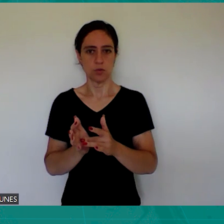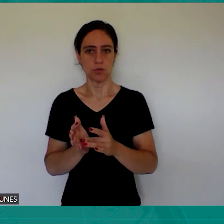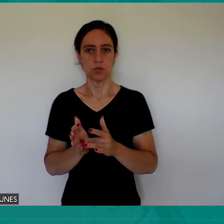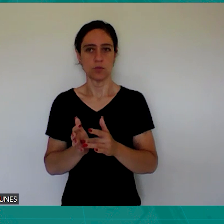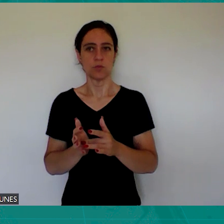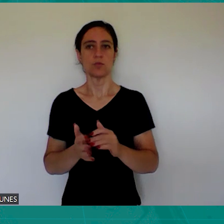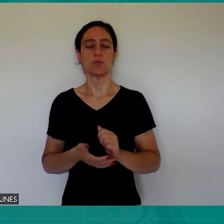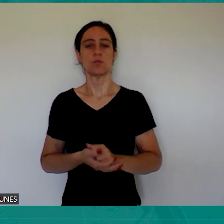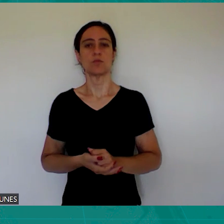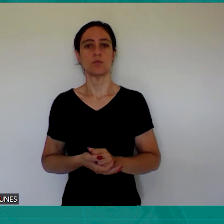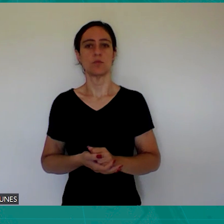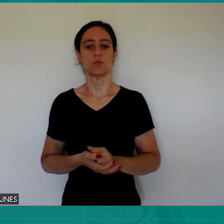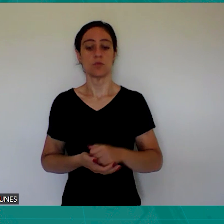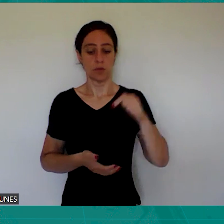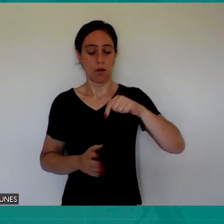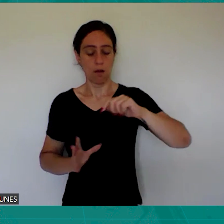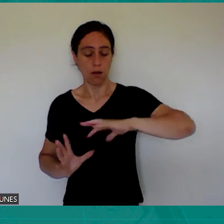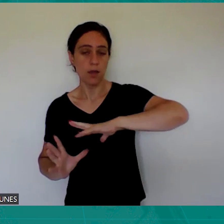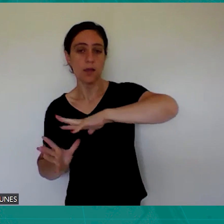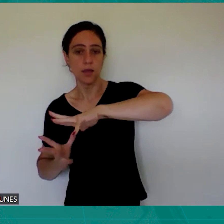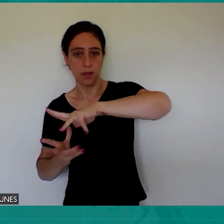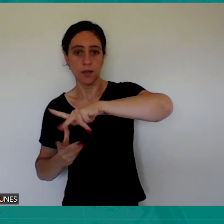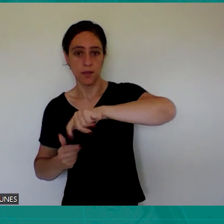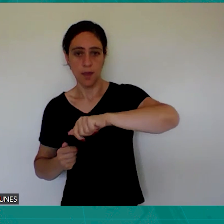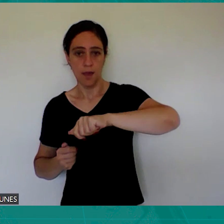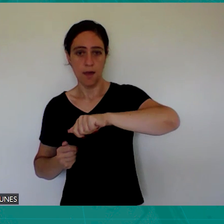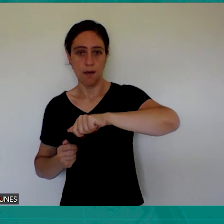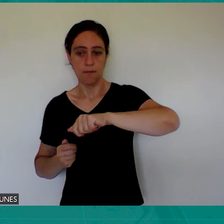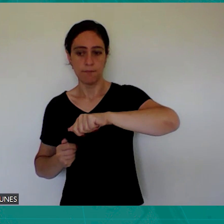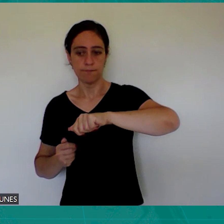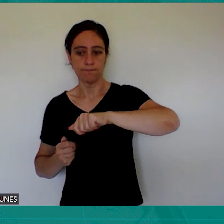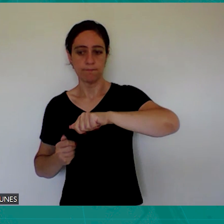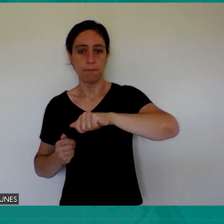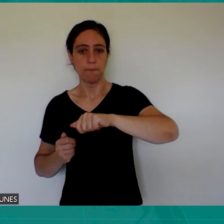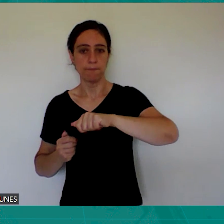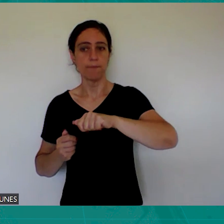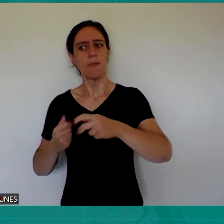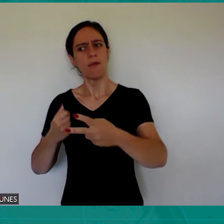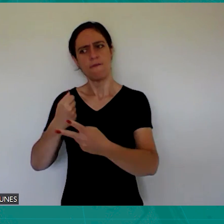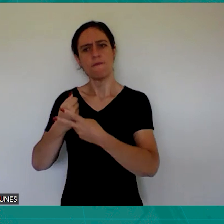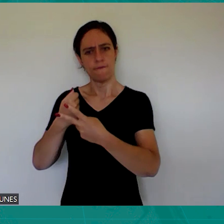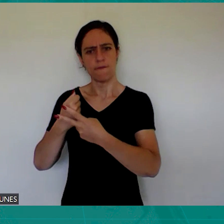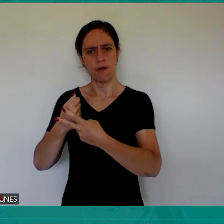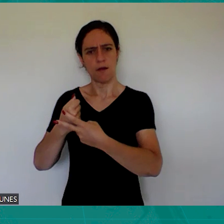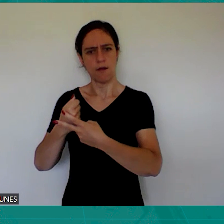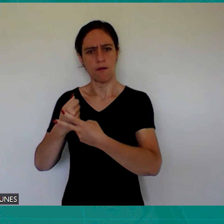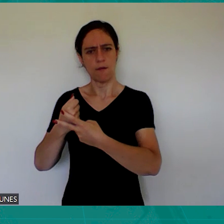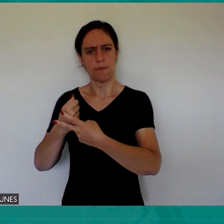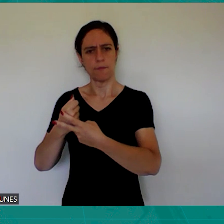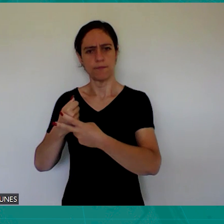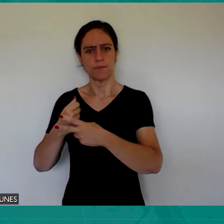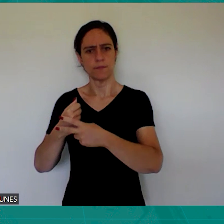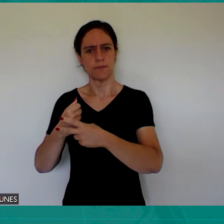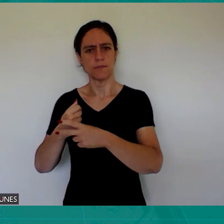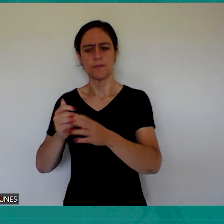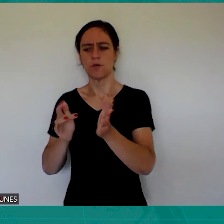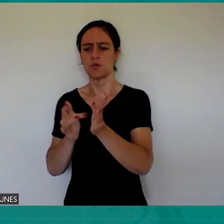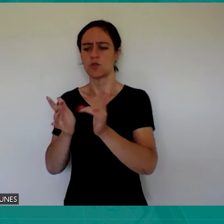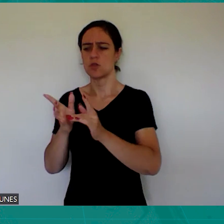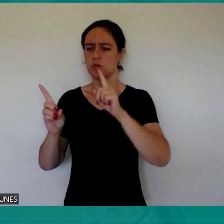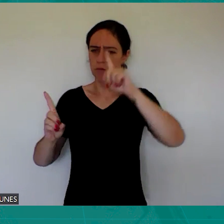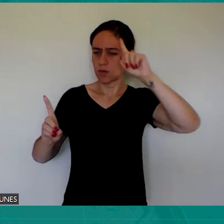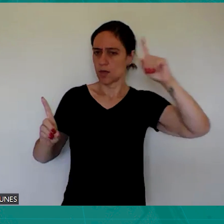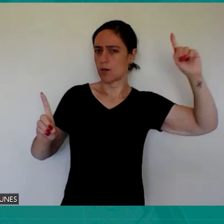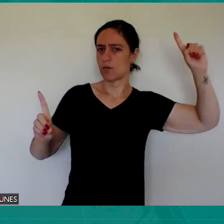esteve na terra, ele era a palavra, e ele falava da parte do Pai. Ele não